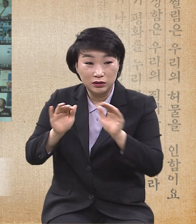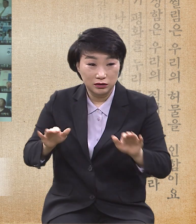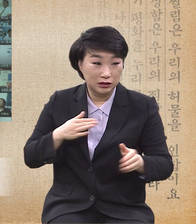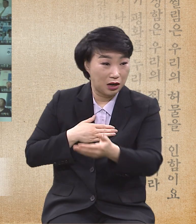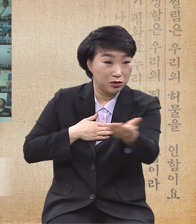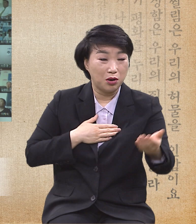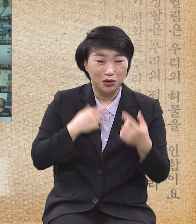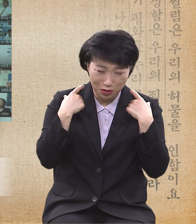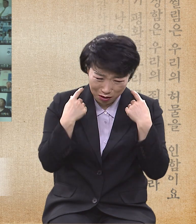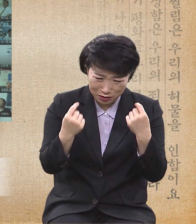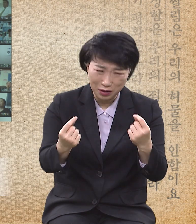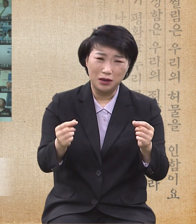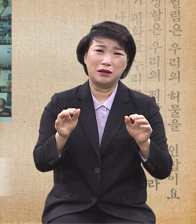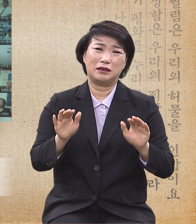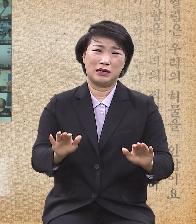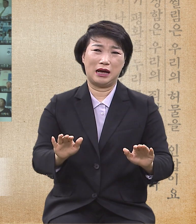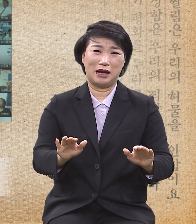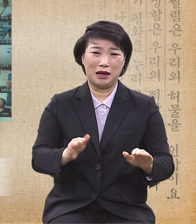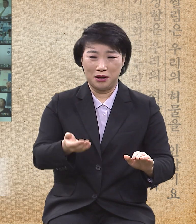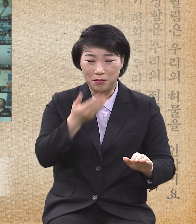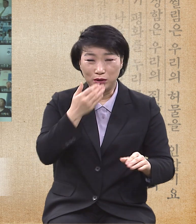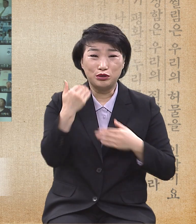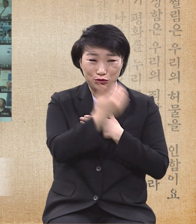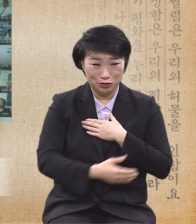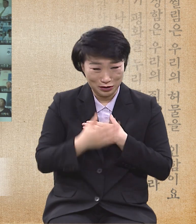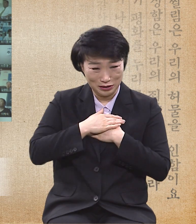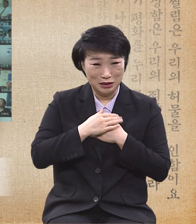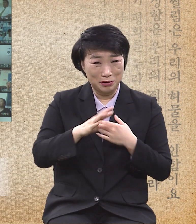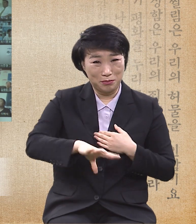여러분들은 떡이 우선입니까?